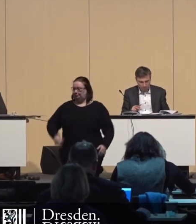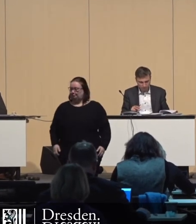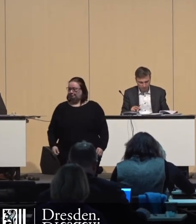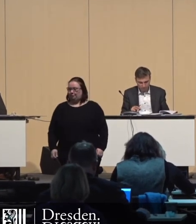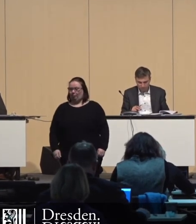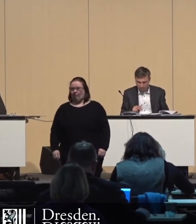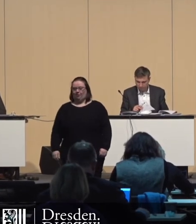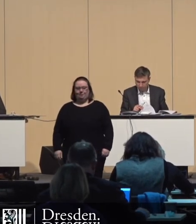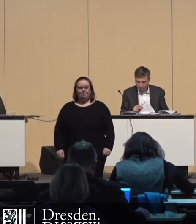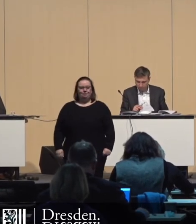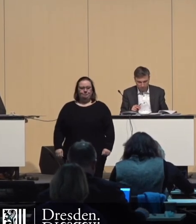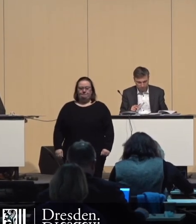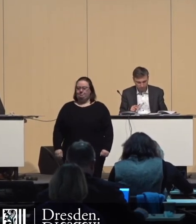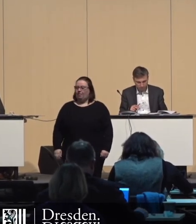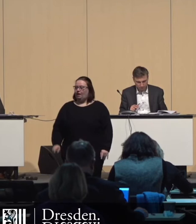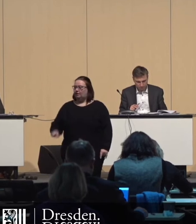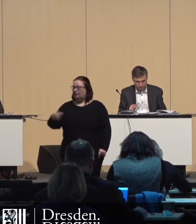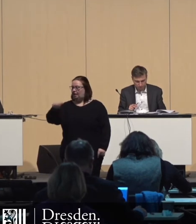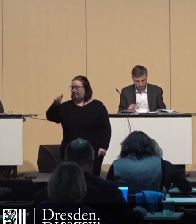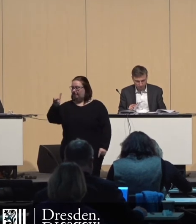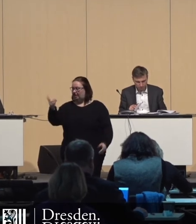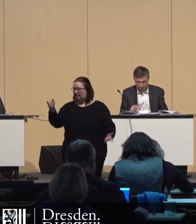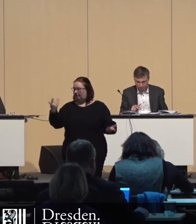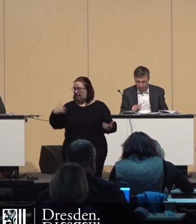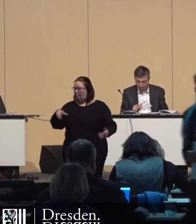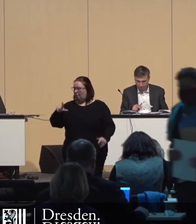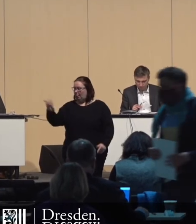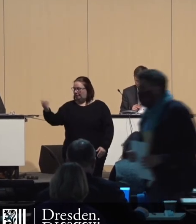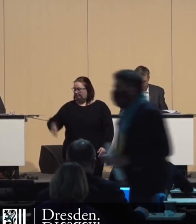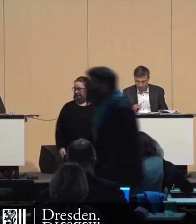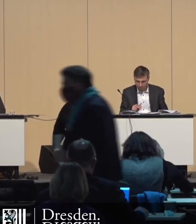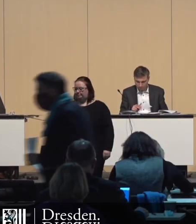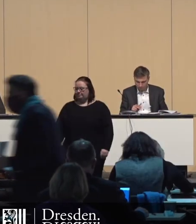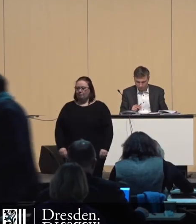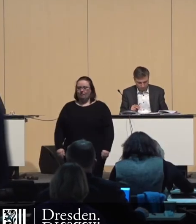Vorhin schon mitgebracht, okay. Dann AfD-Fraktion, Herr Lommel.